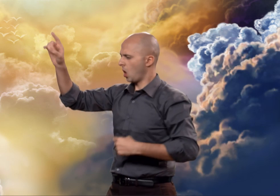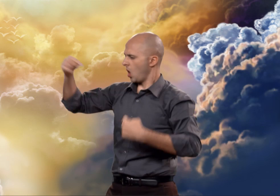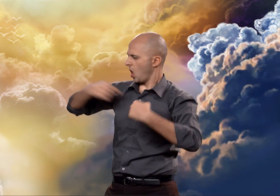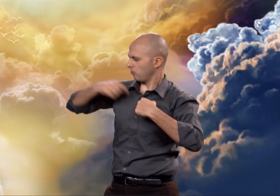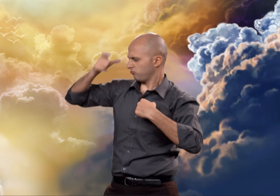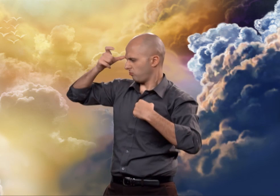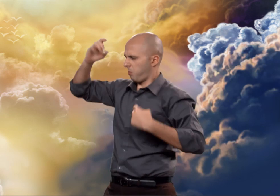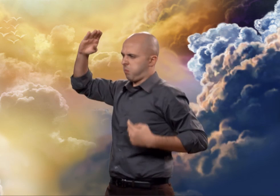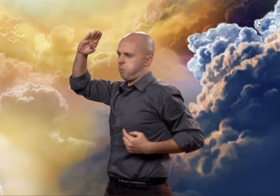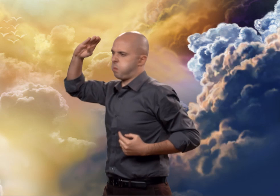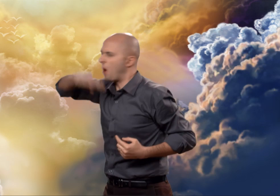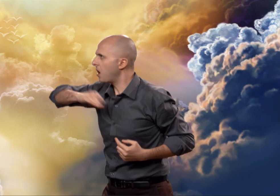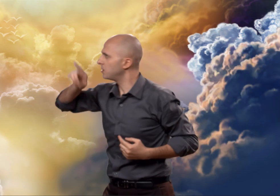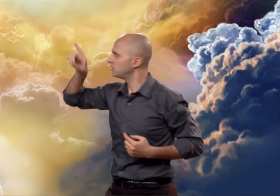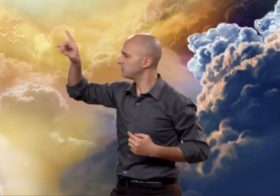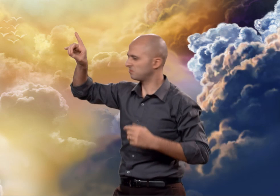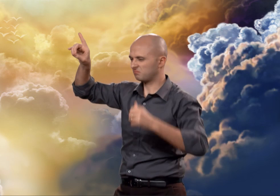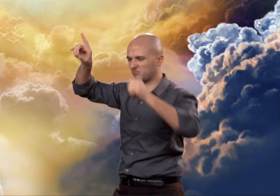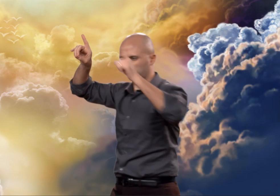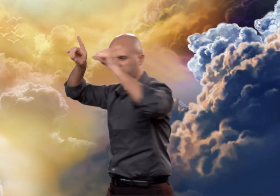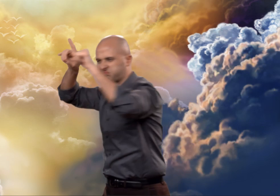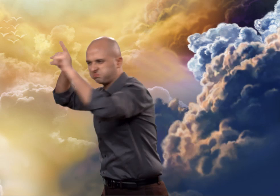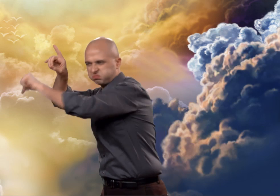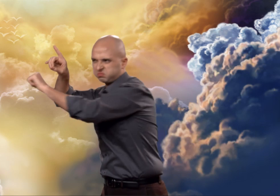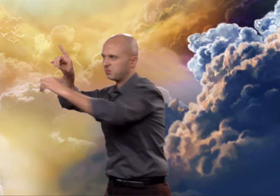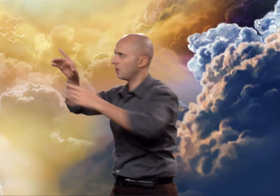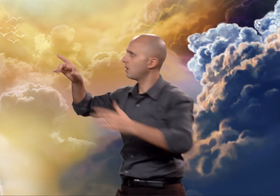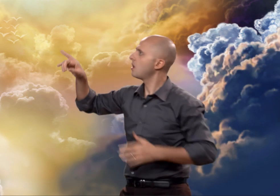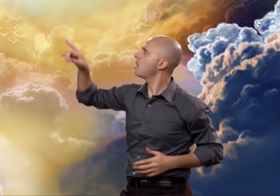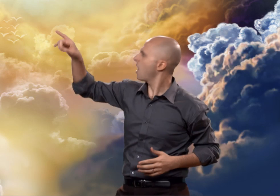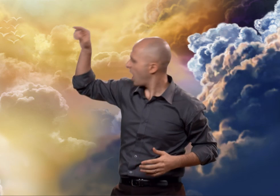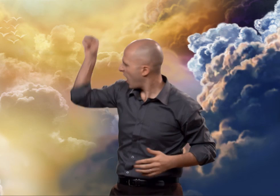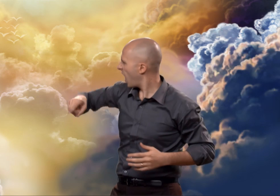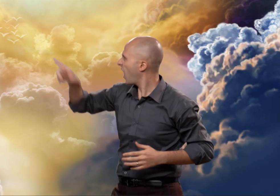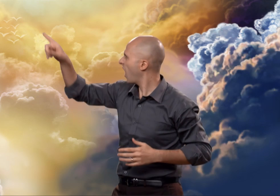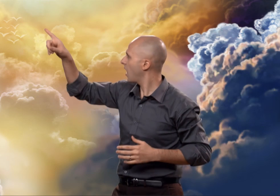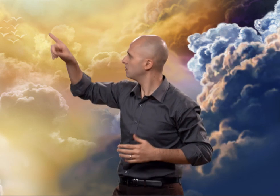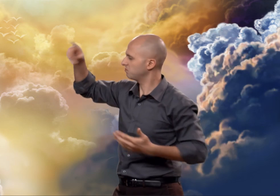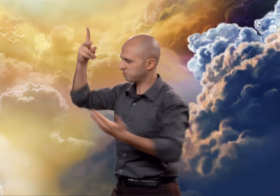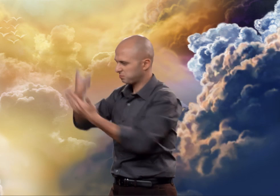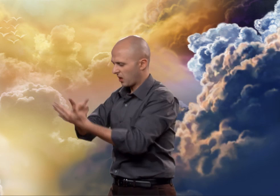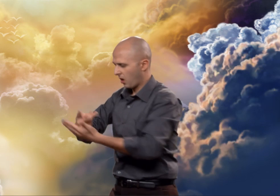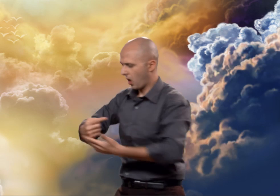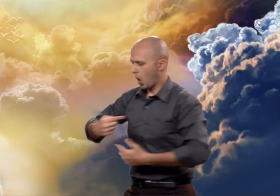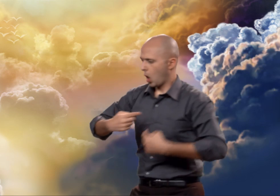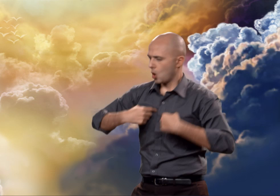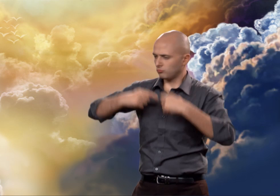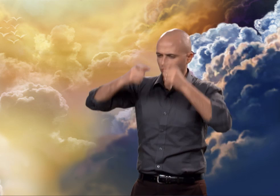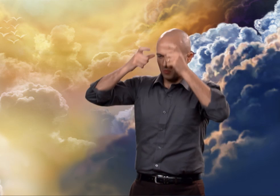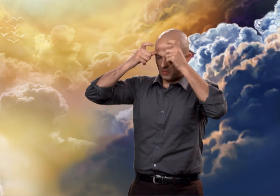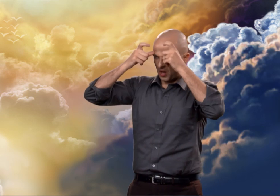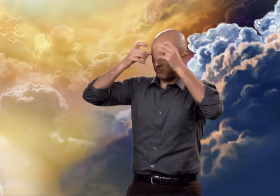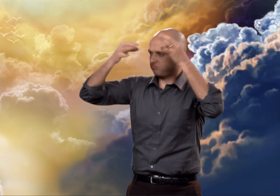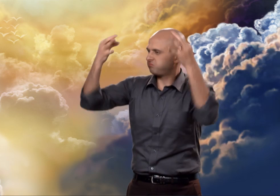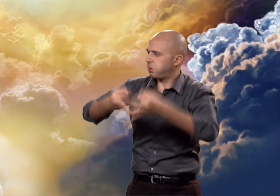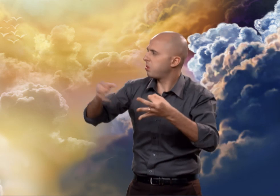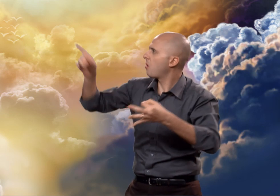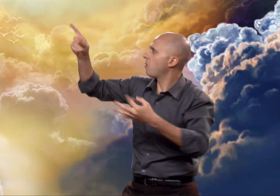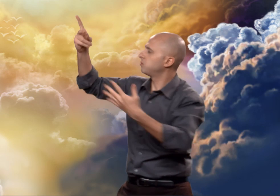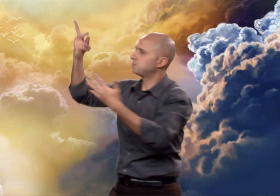vê um mensageiro de Deus pesquisando a Bíblia, ele anota o assunto que será apresentado ao povo. Então, utiliza seu